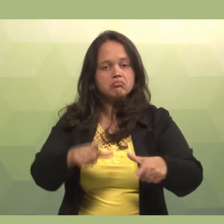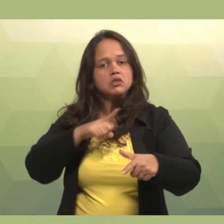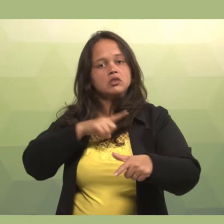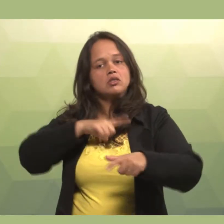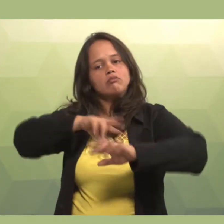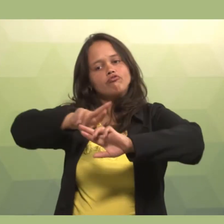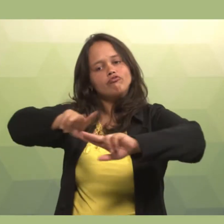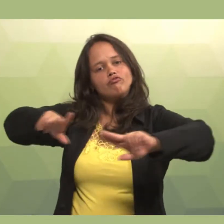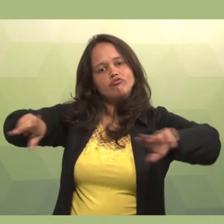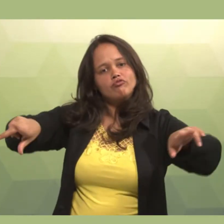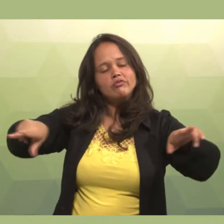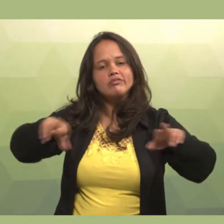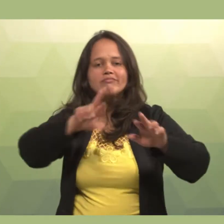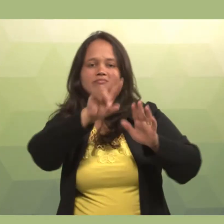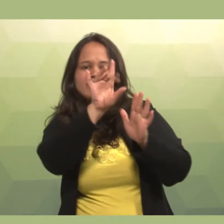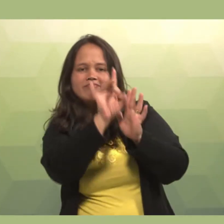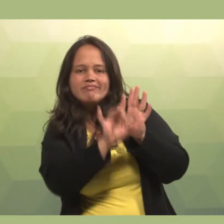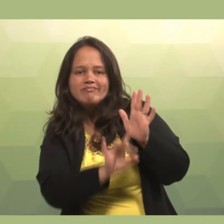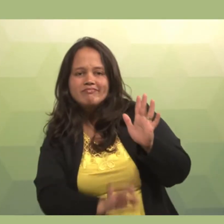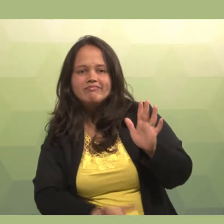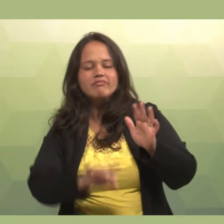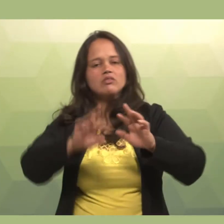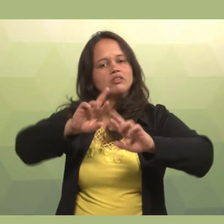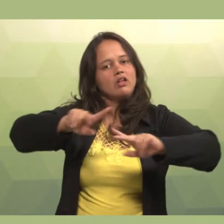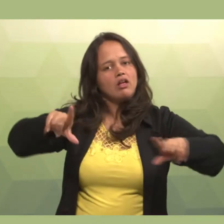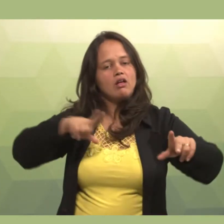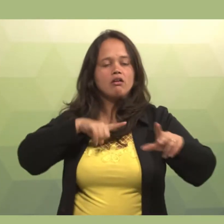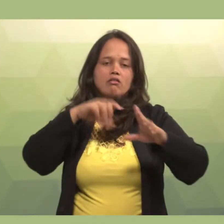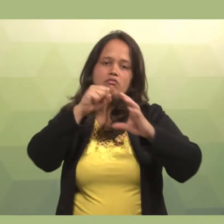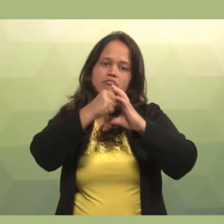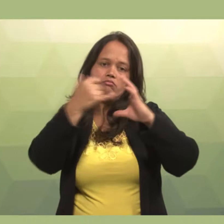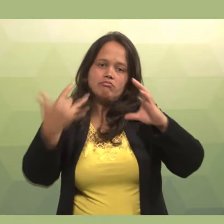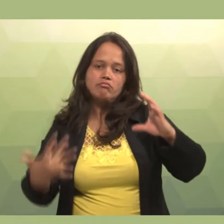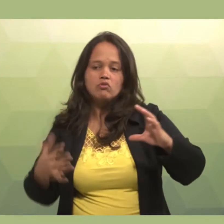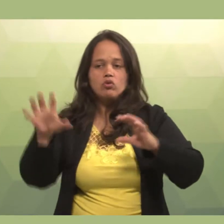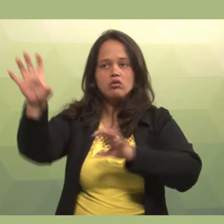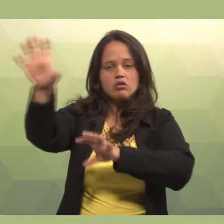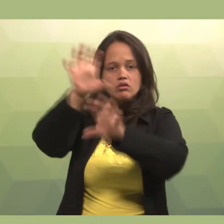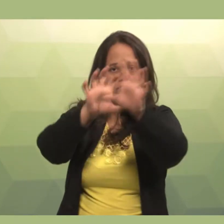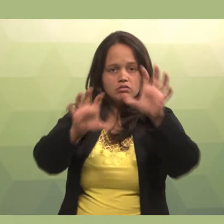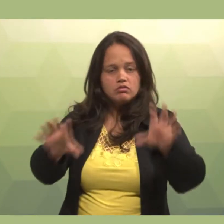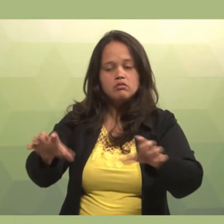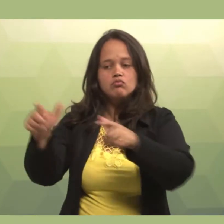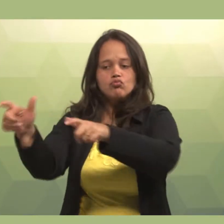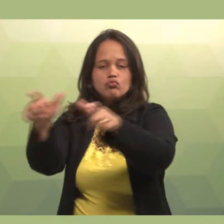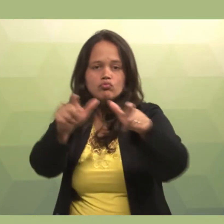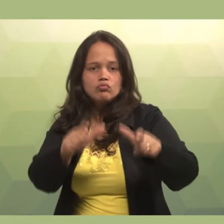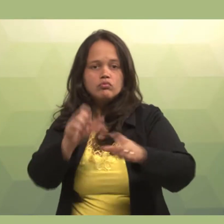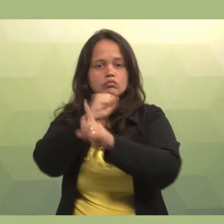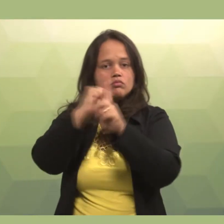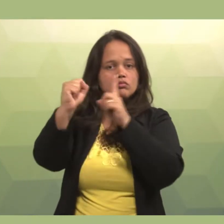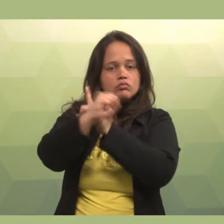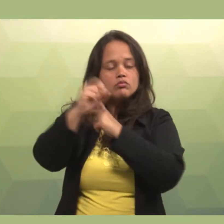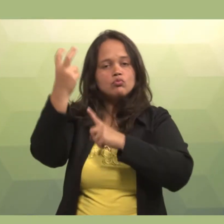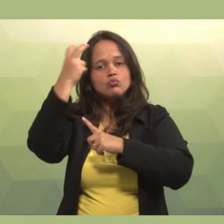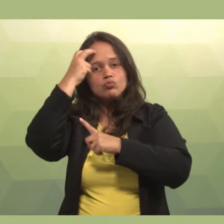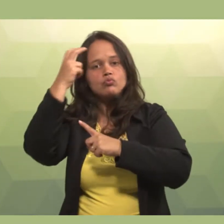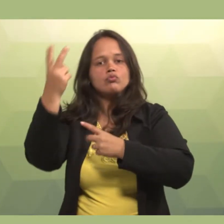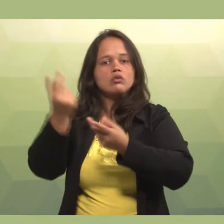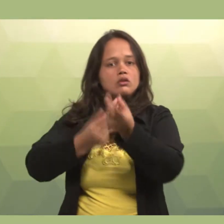diversificada, exigida pelas características regionais e locais da sociedade, da cultura, da economia e da